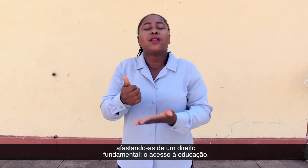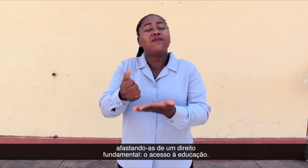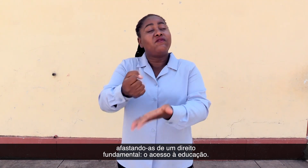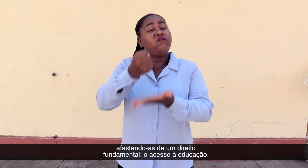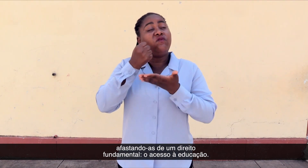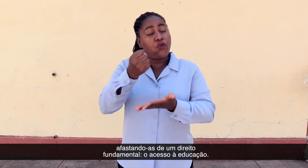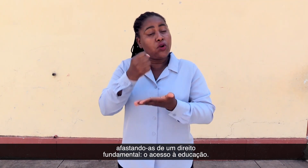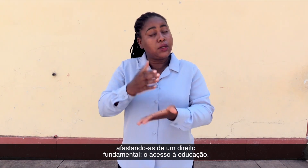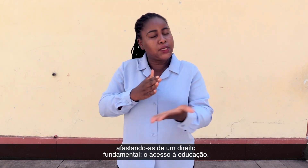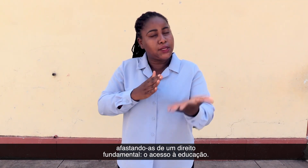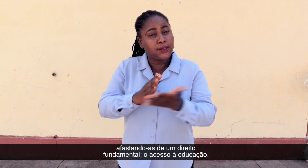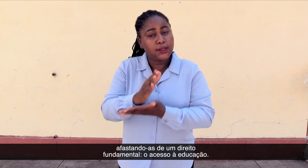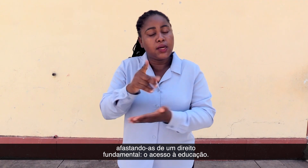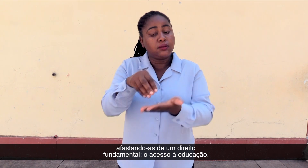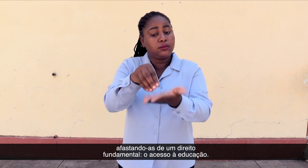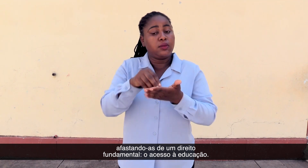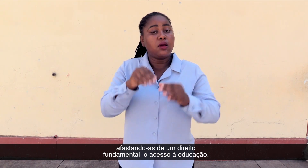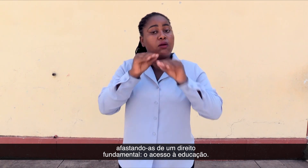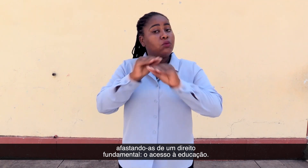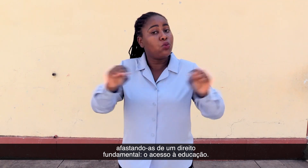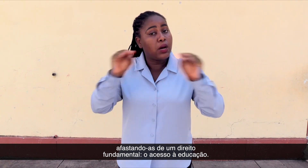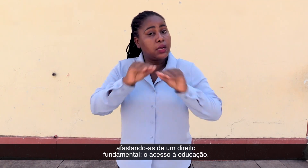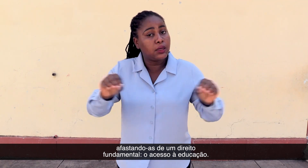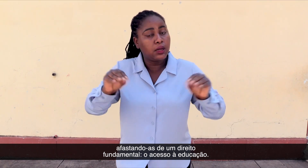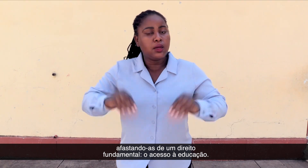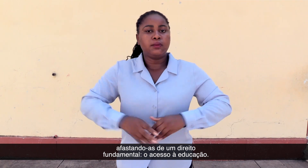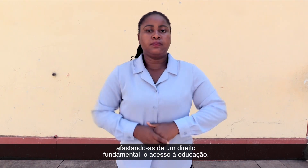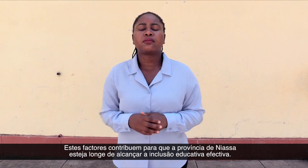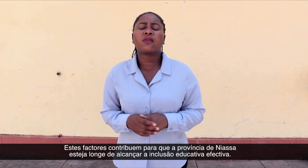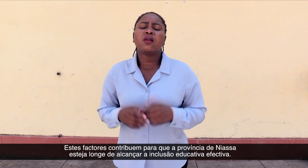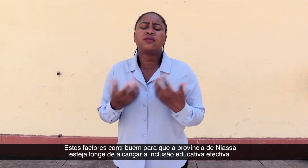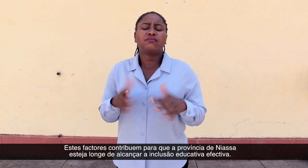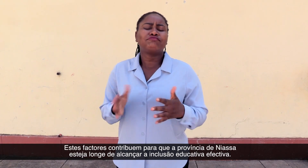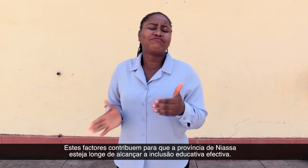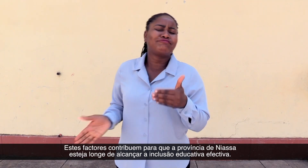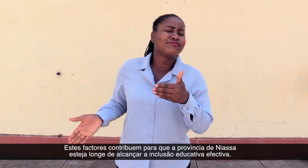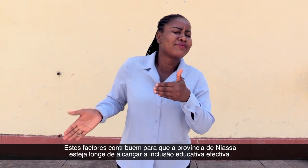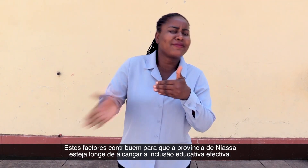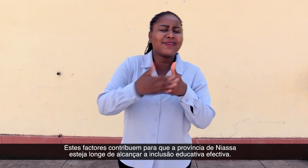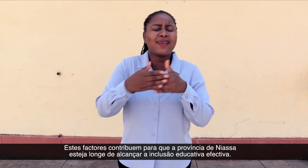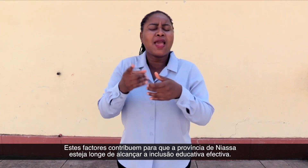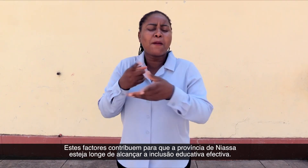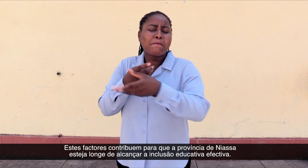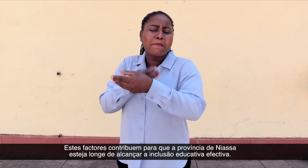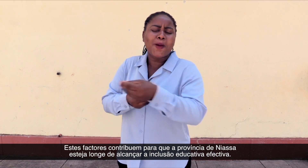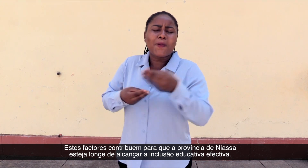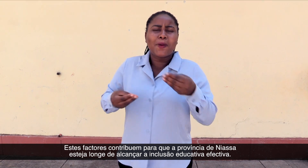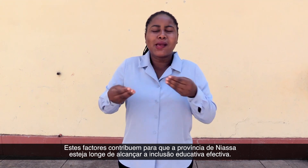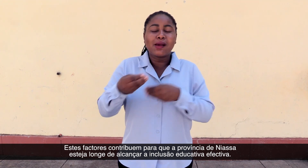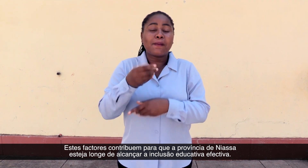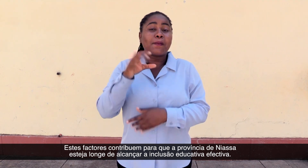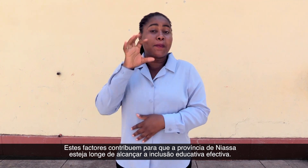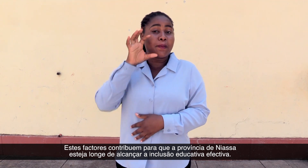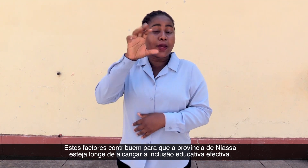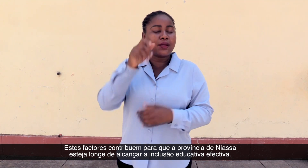um direito fundamental, o acesso à educação. Estes fatores contribuem para que a província de